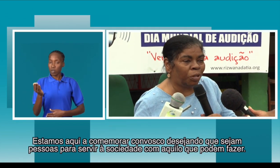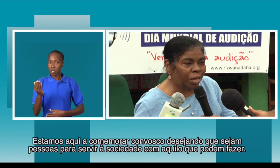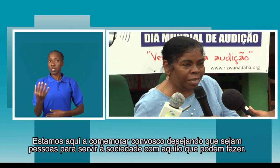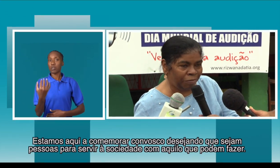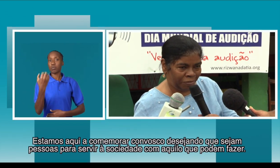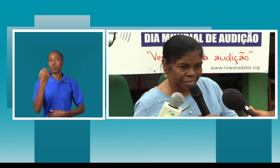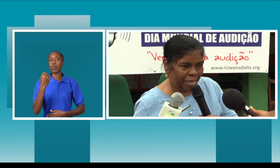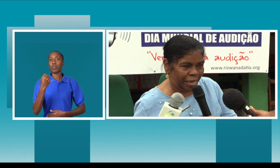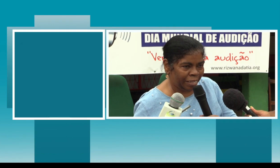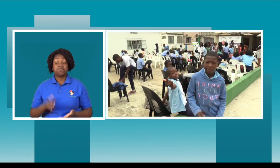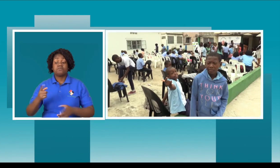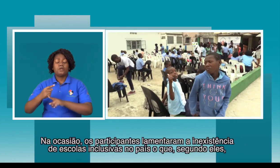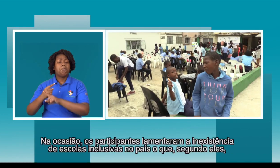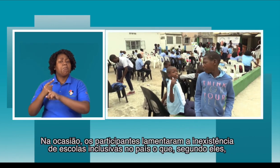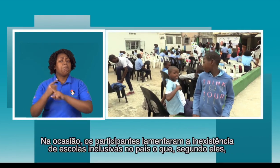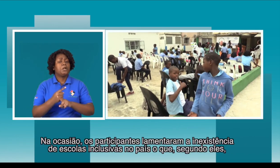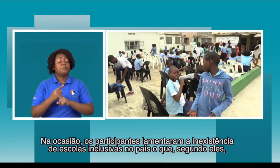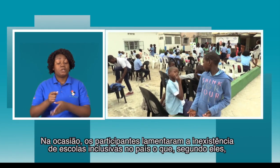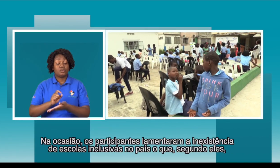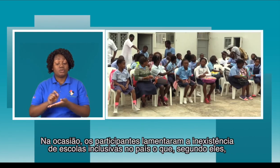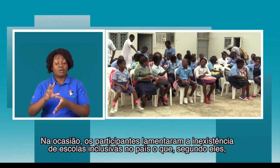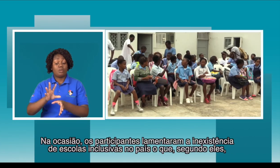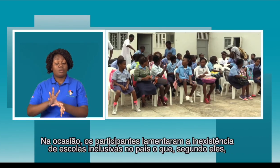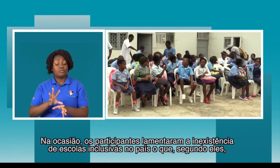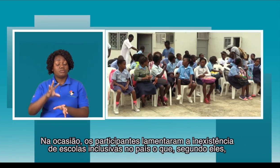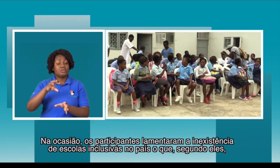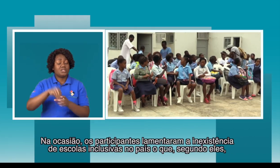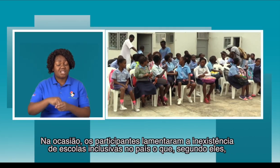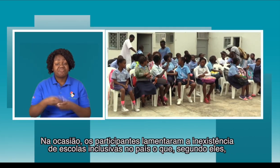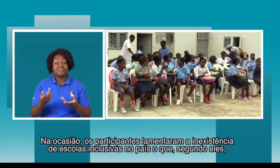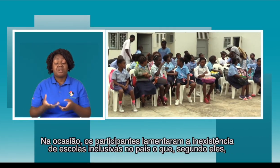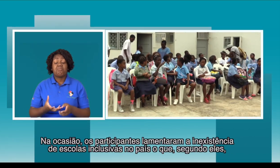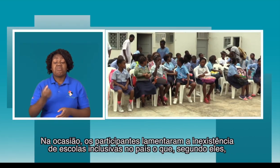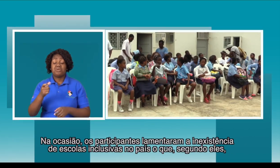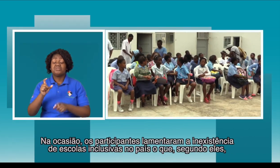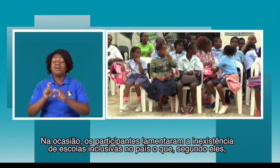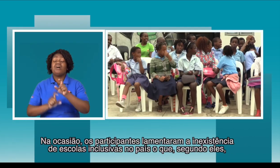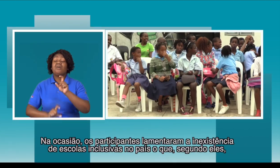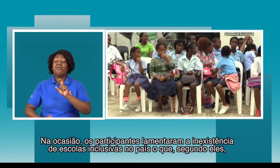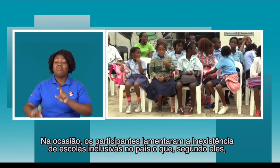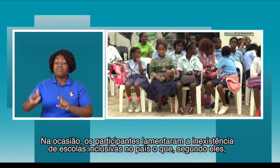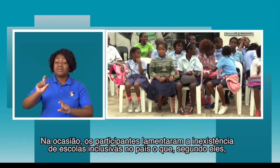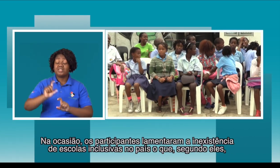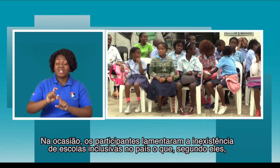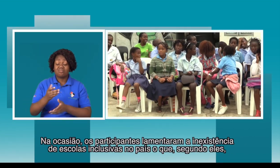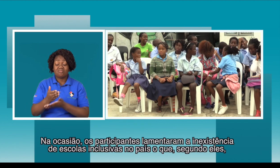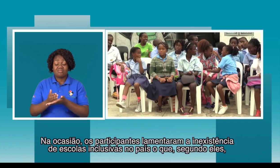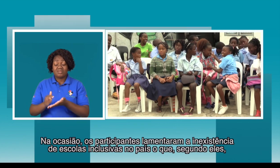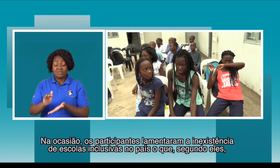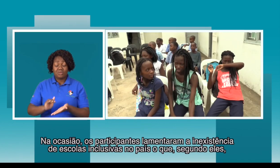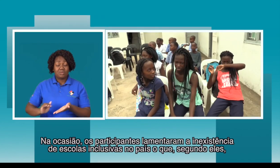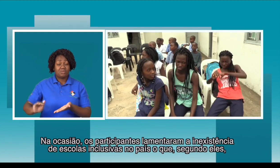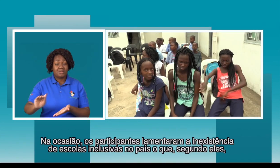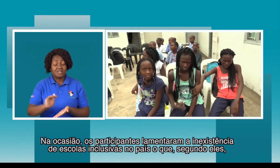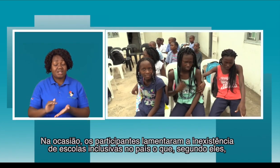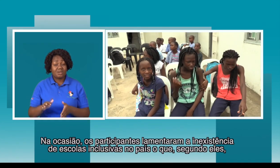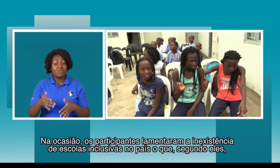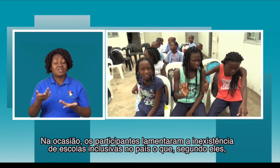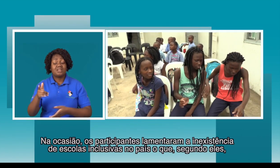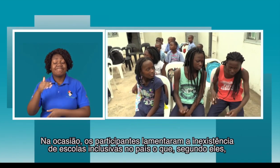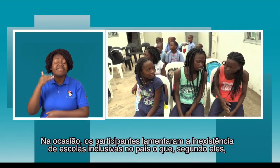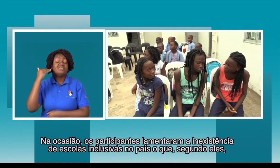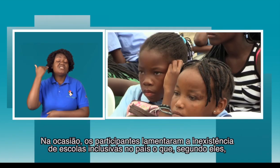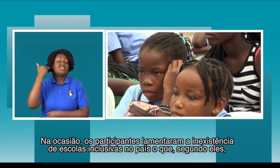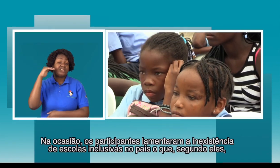vocês podem fazer. Na ocasião, os participantes lamentaram a inexistência de escolas inclusivas no país que,